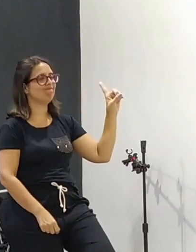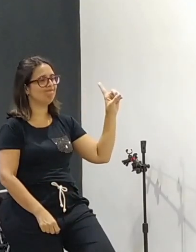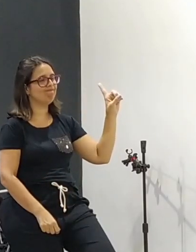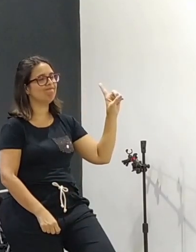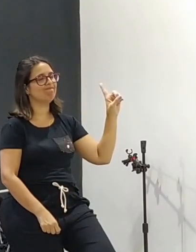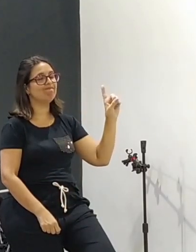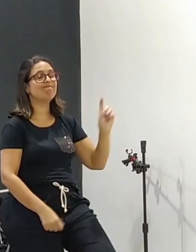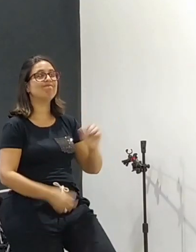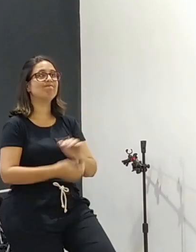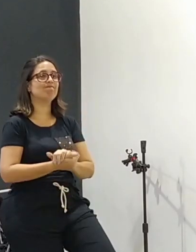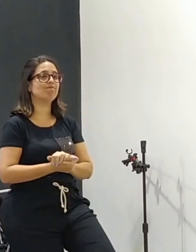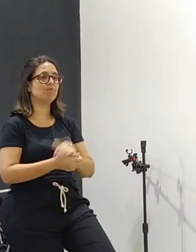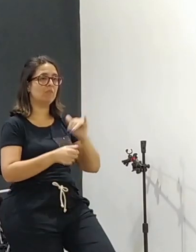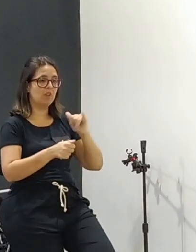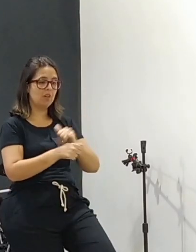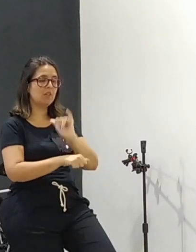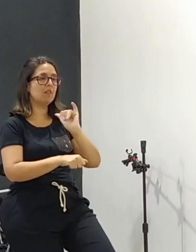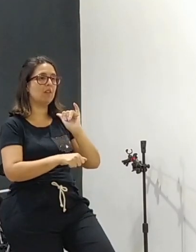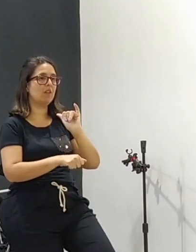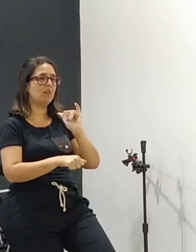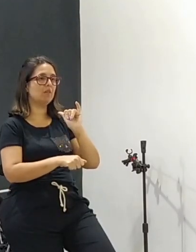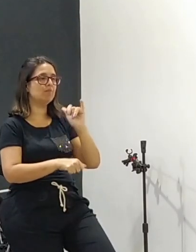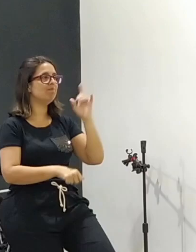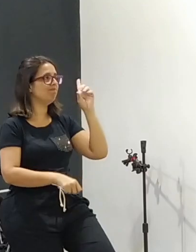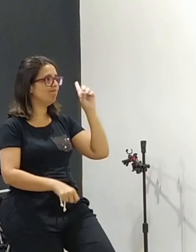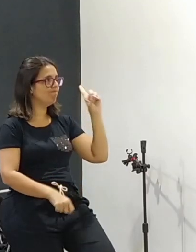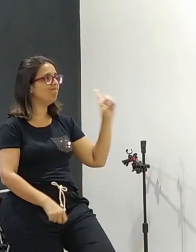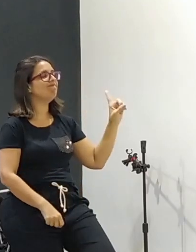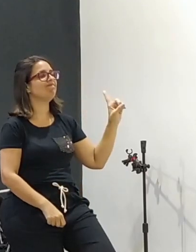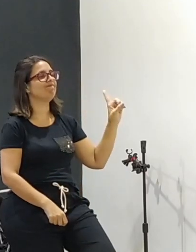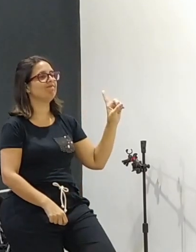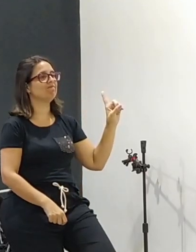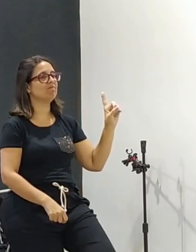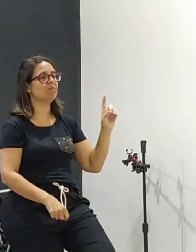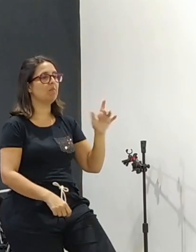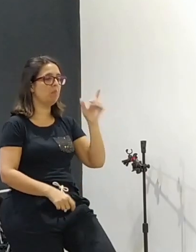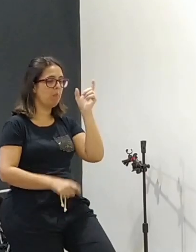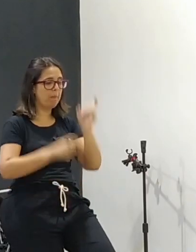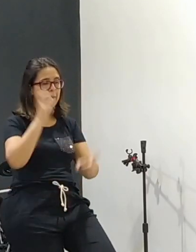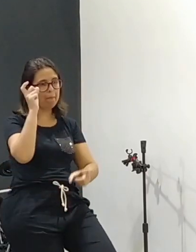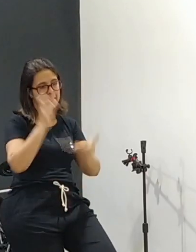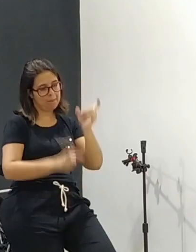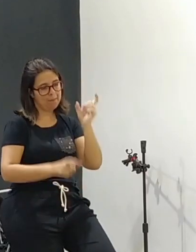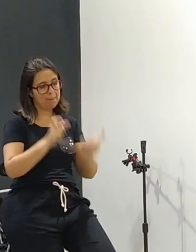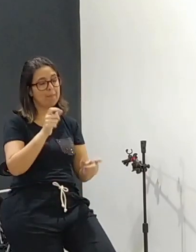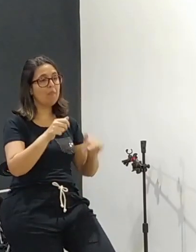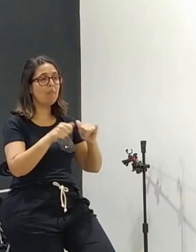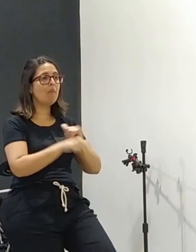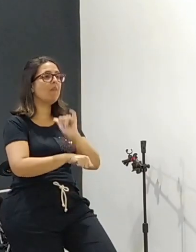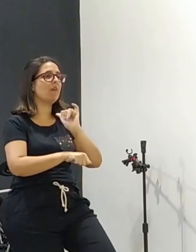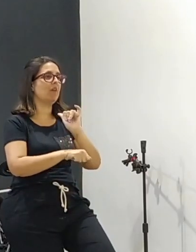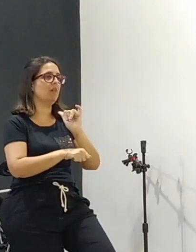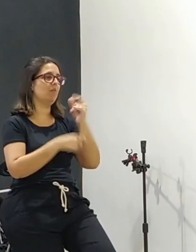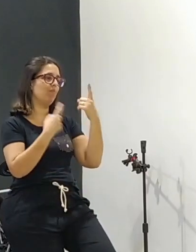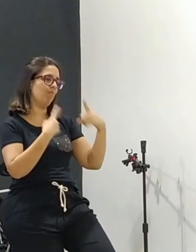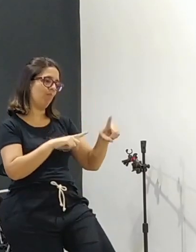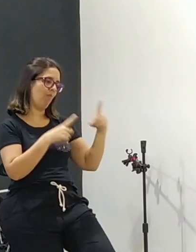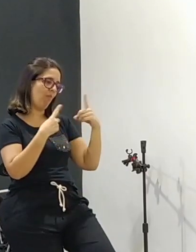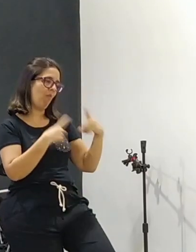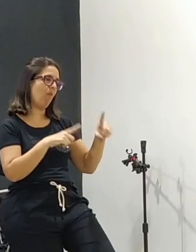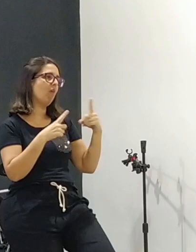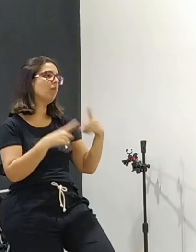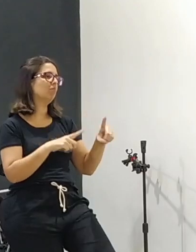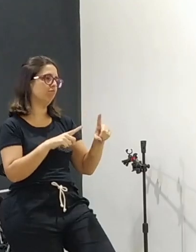né? Adultério não é uma traição? Ele está falando aqui de pessoas que estão traindo a Deus, como